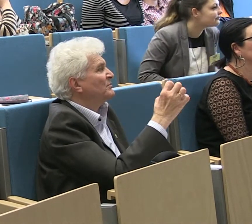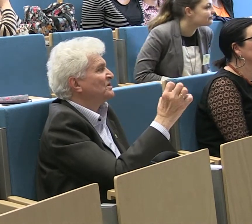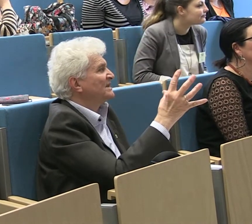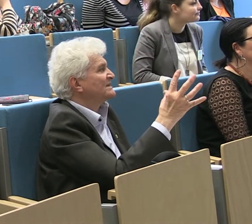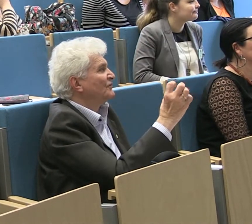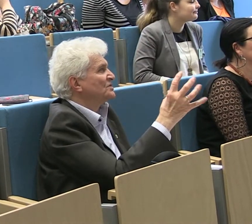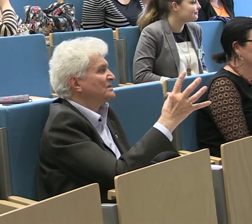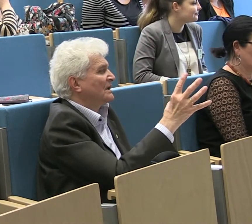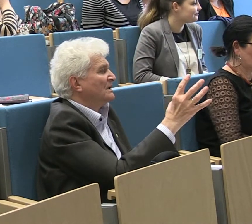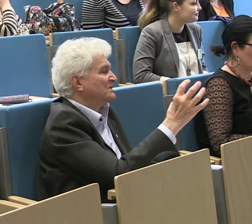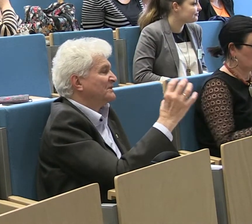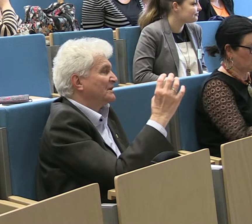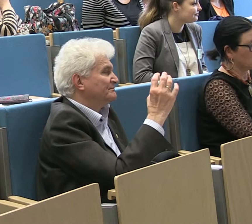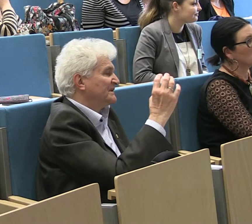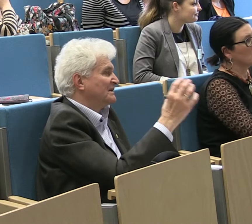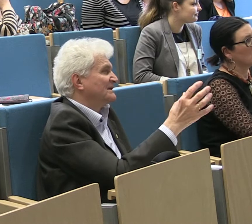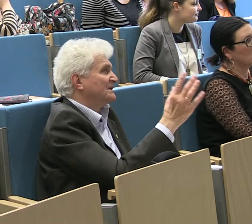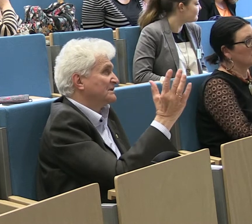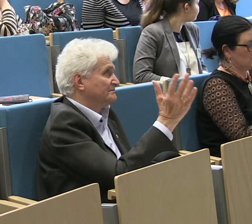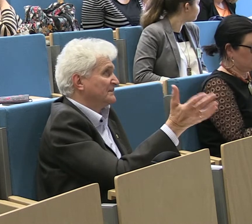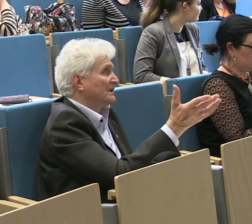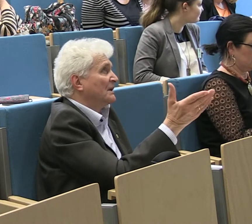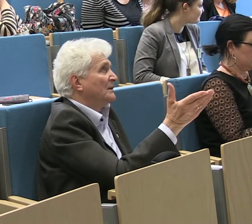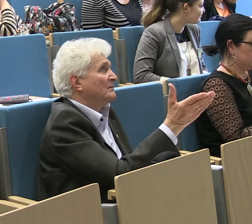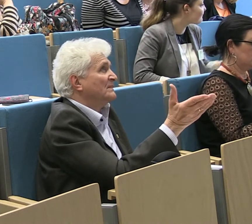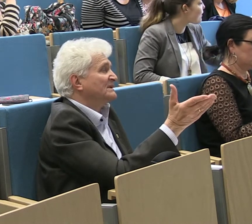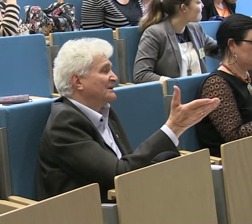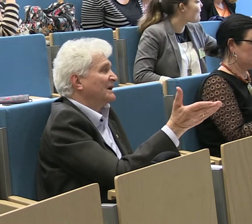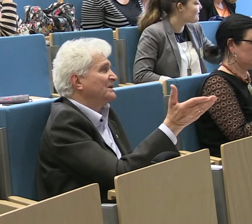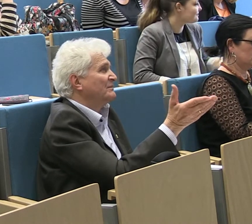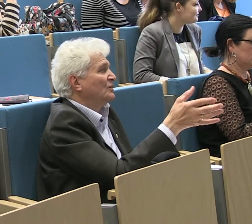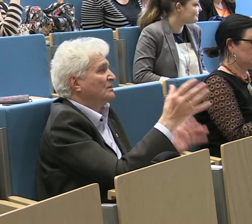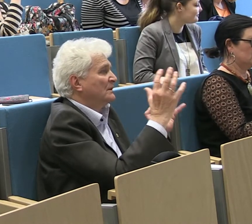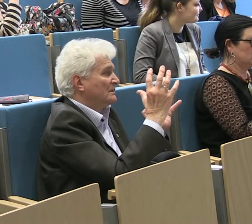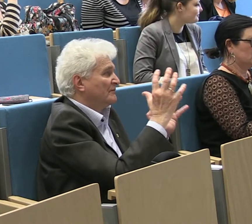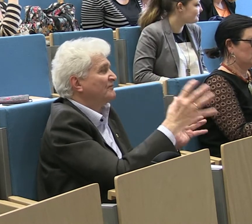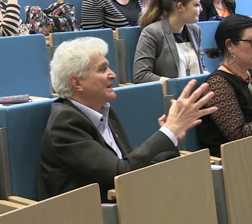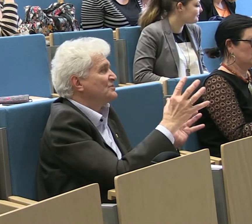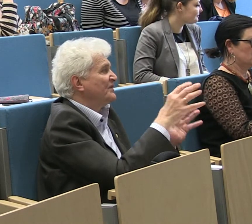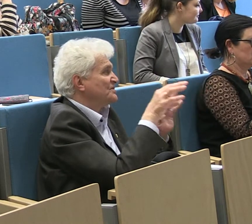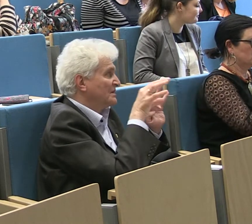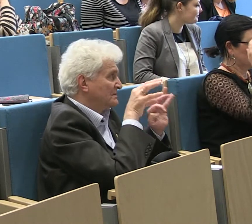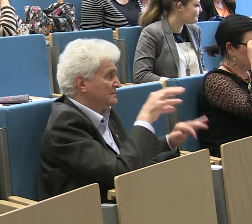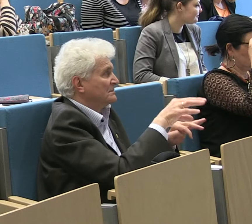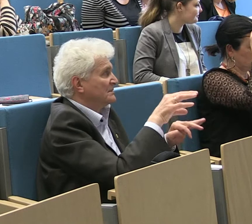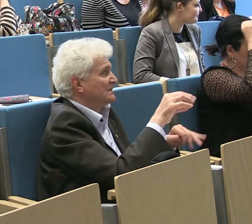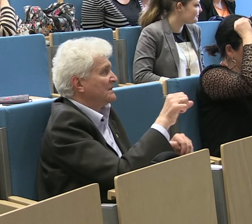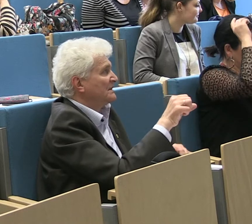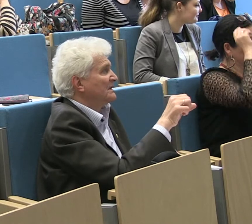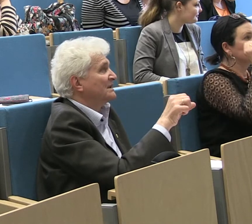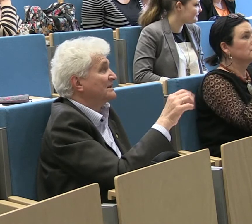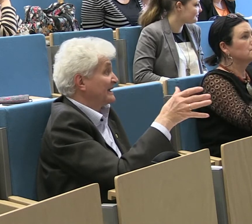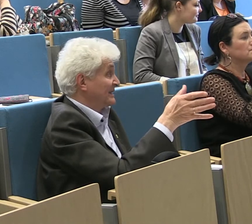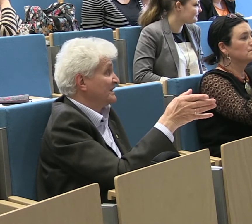Czyli próbuje się stworzyć, żeby ten język say-writing był w całym świecie. Ale on jest taki